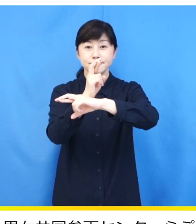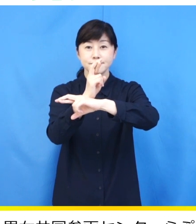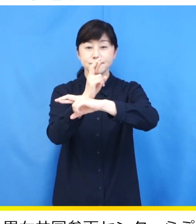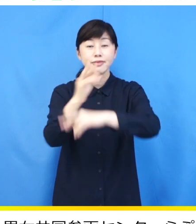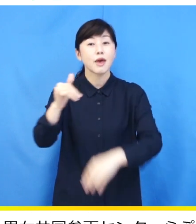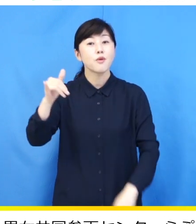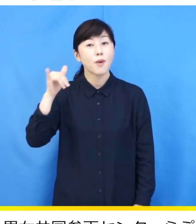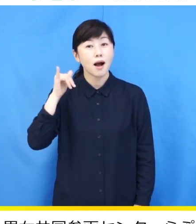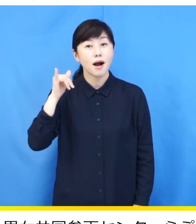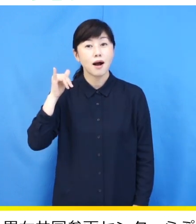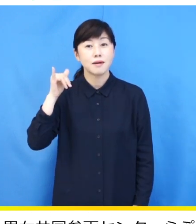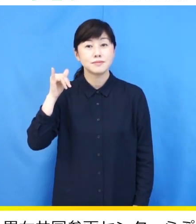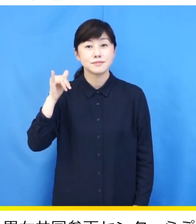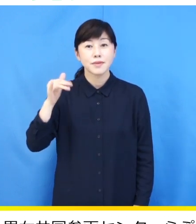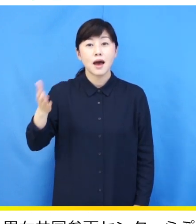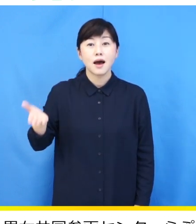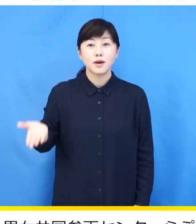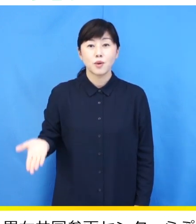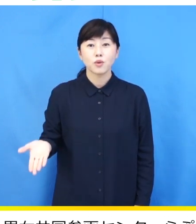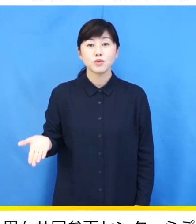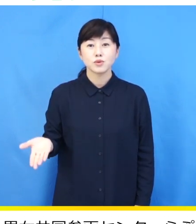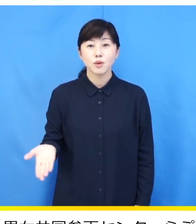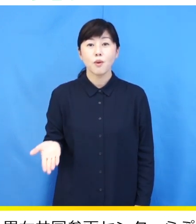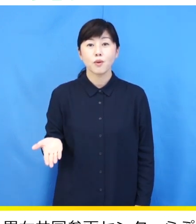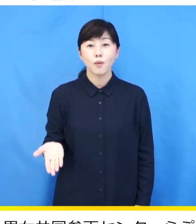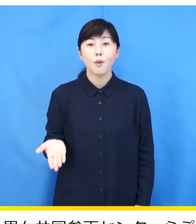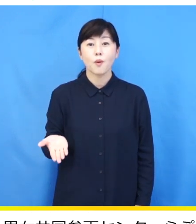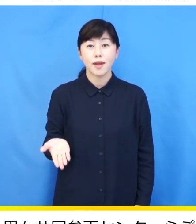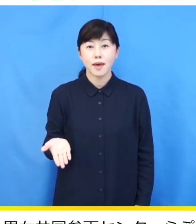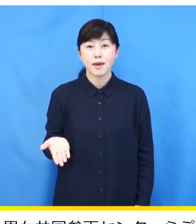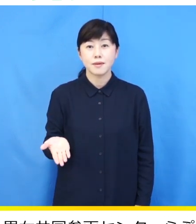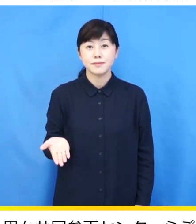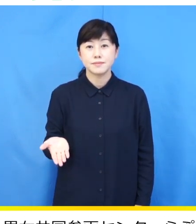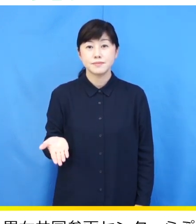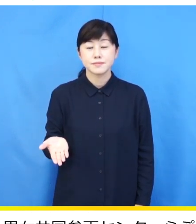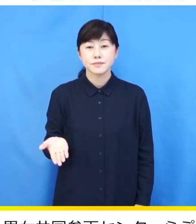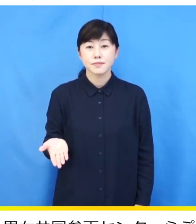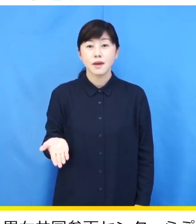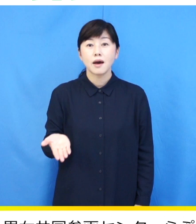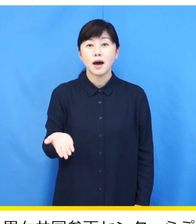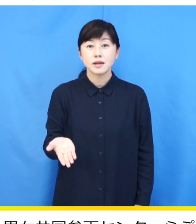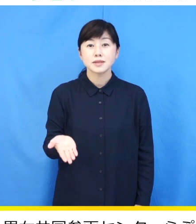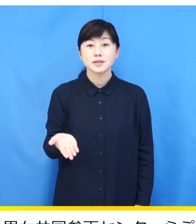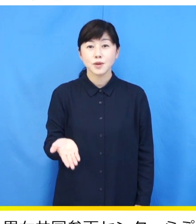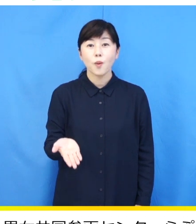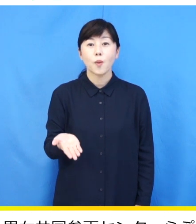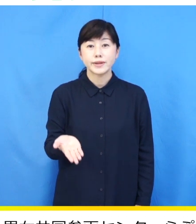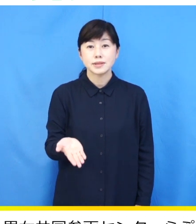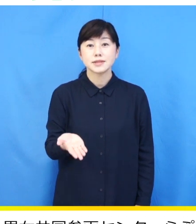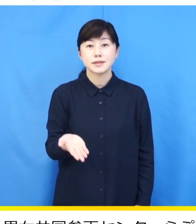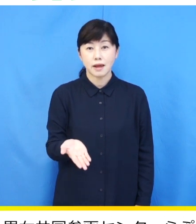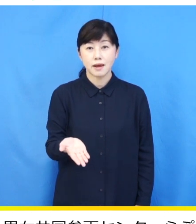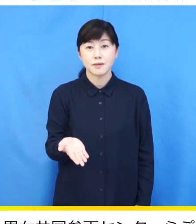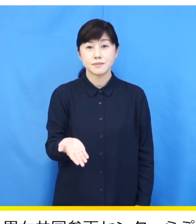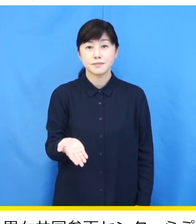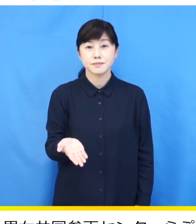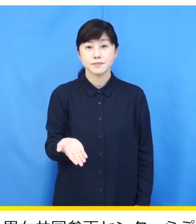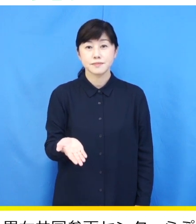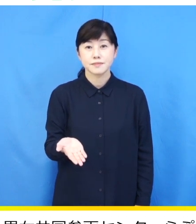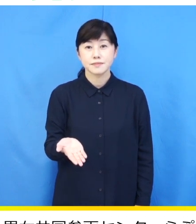電話69450851レイバン